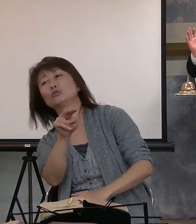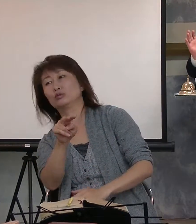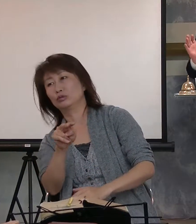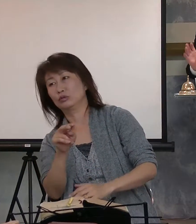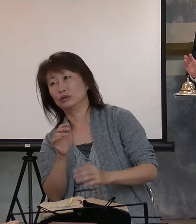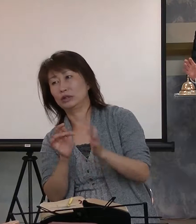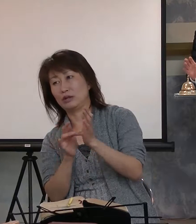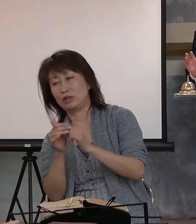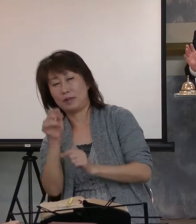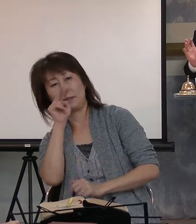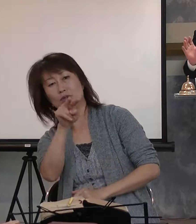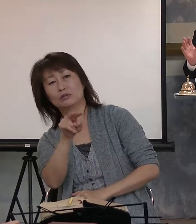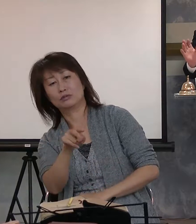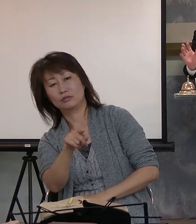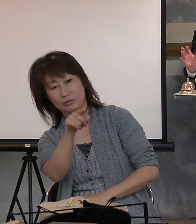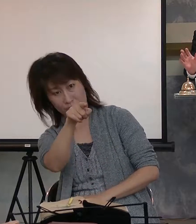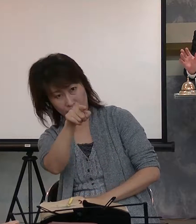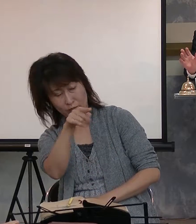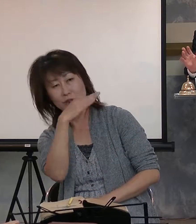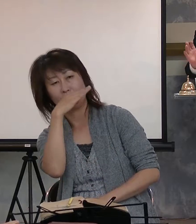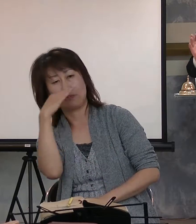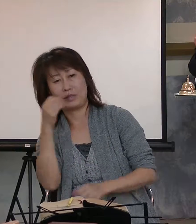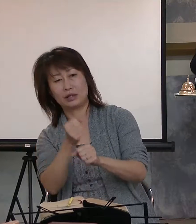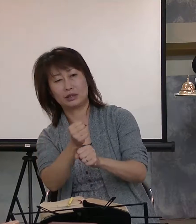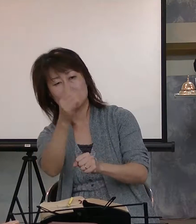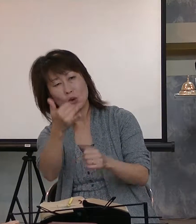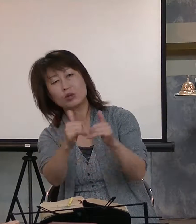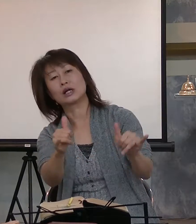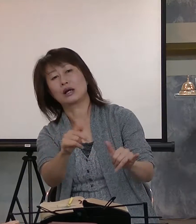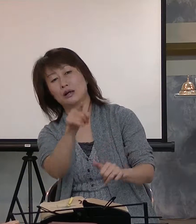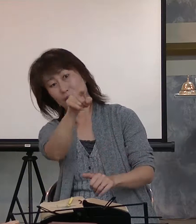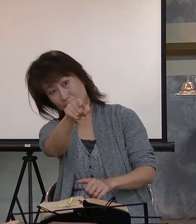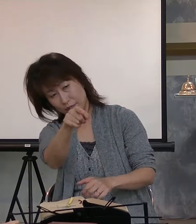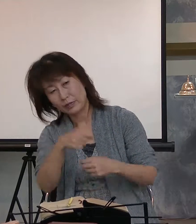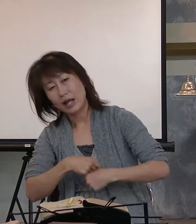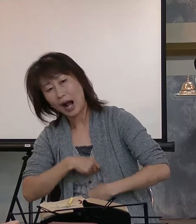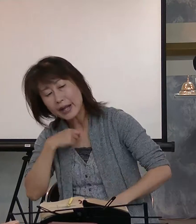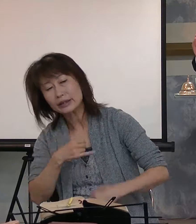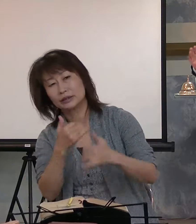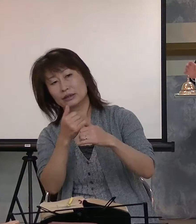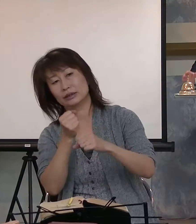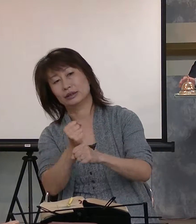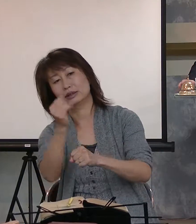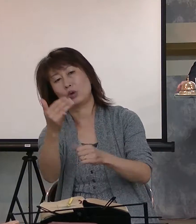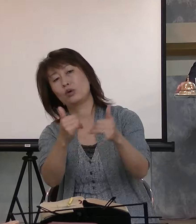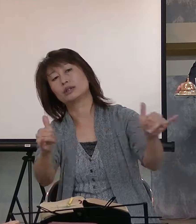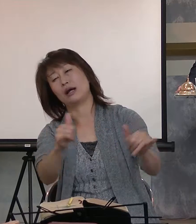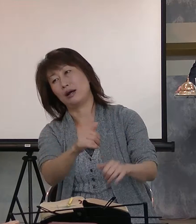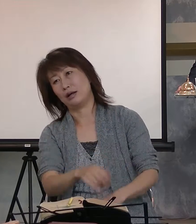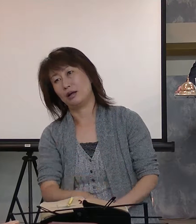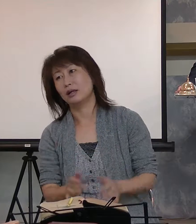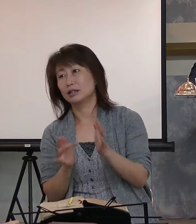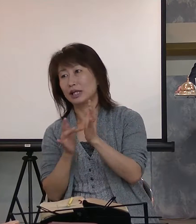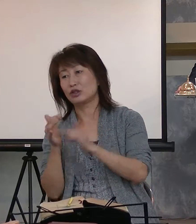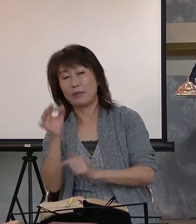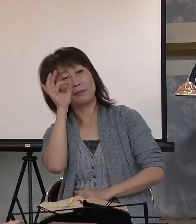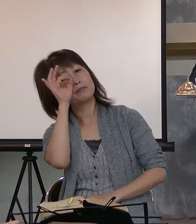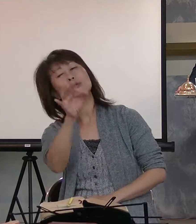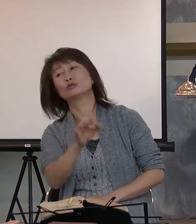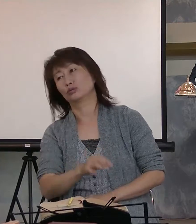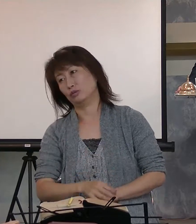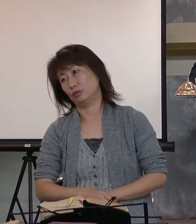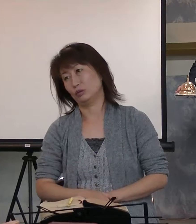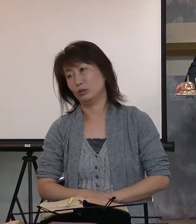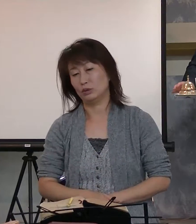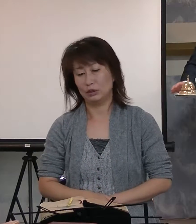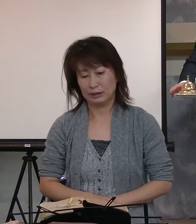立派な信仰者である、正しい信仰者であることを 評価するということが今日記されてお